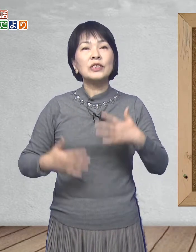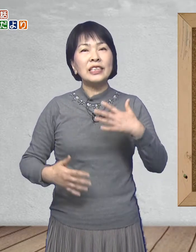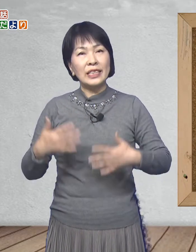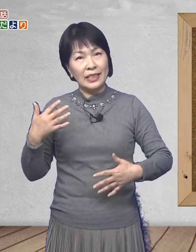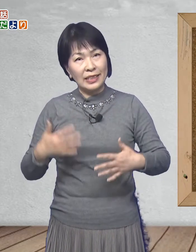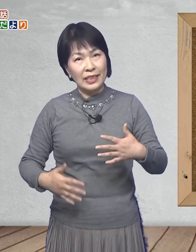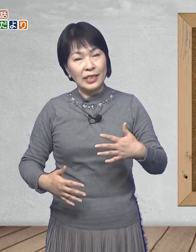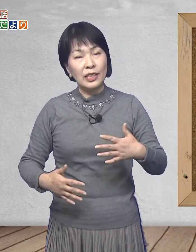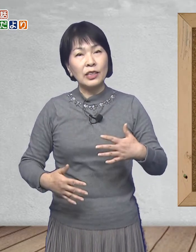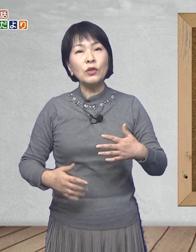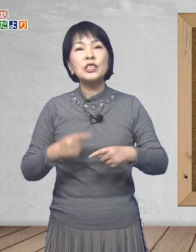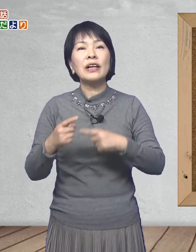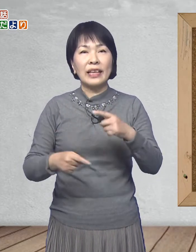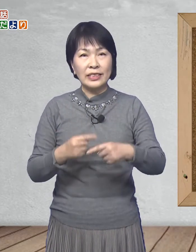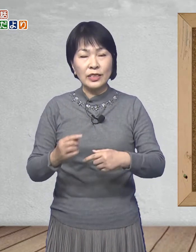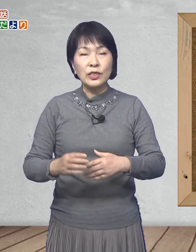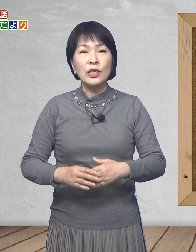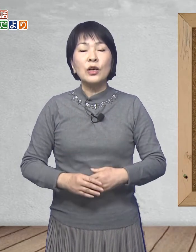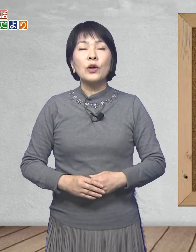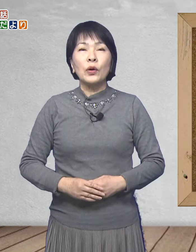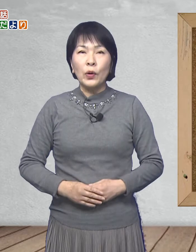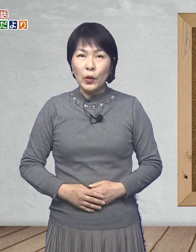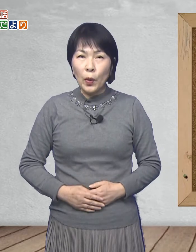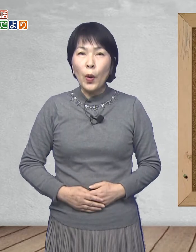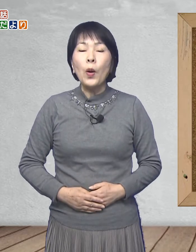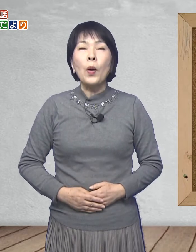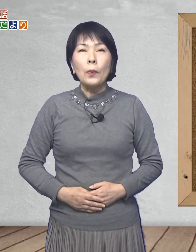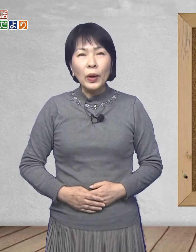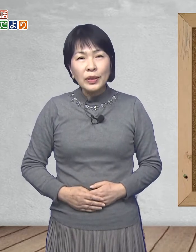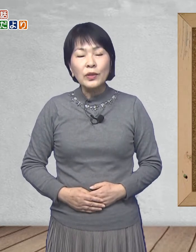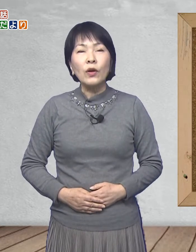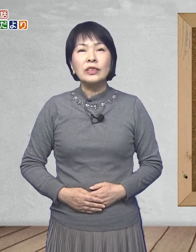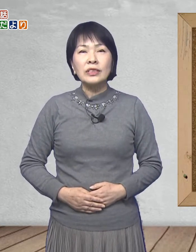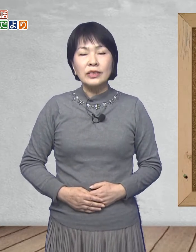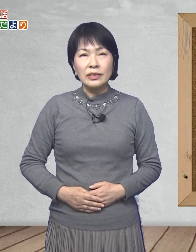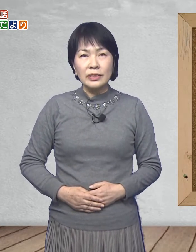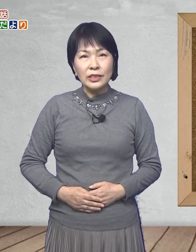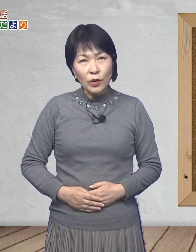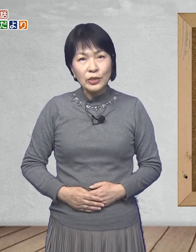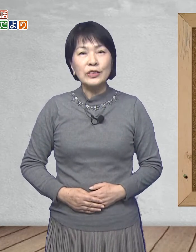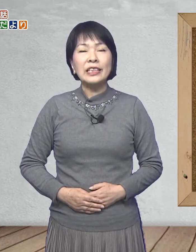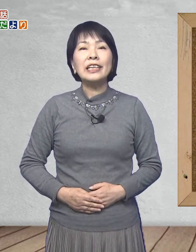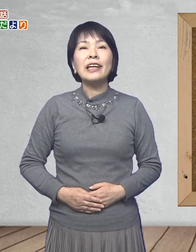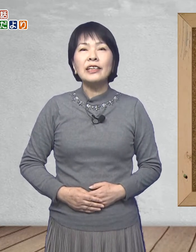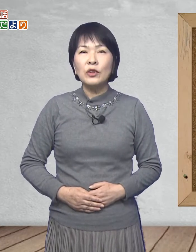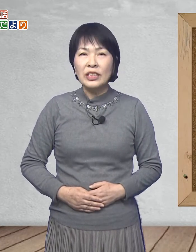しいの手話です。これをもっと強く言いたいとき